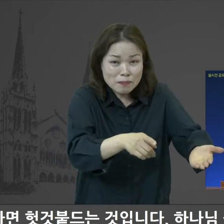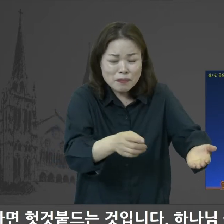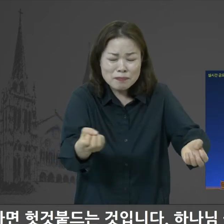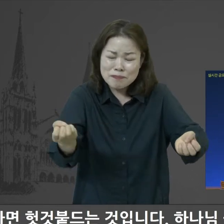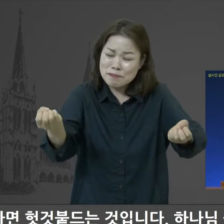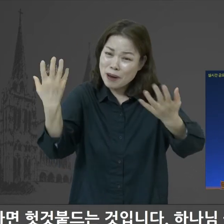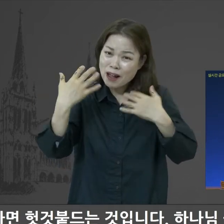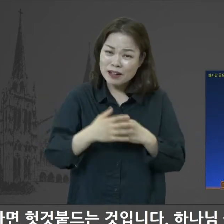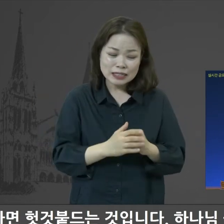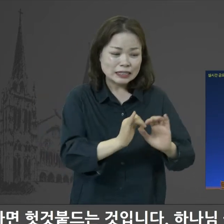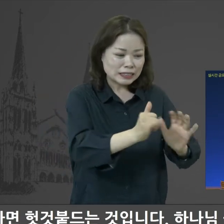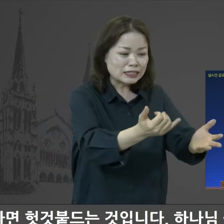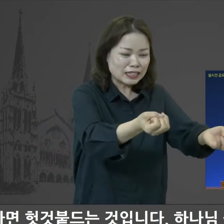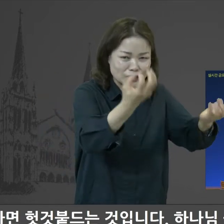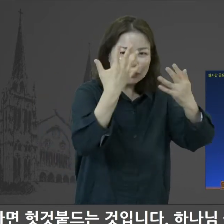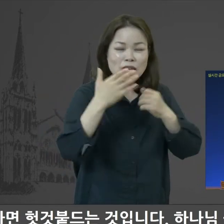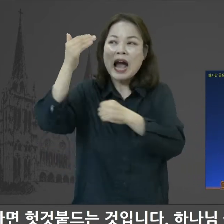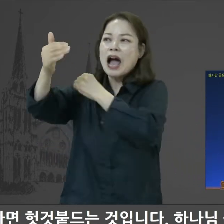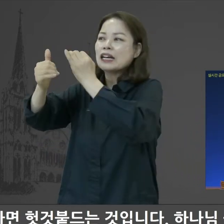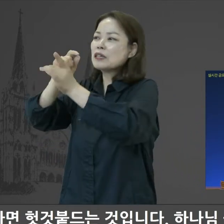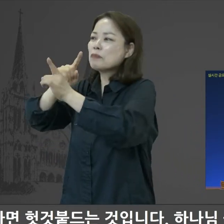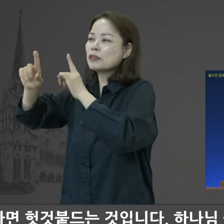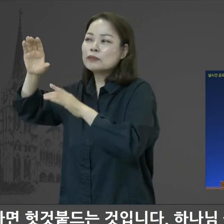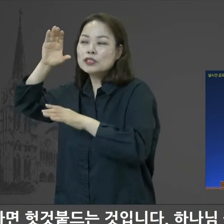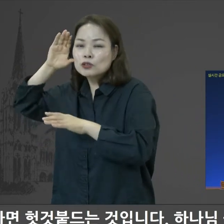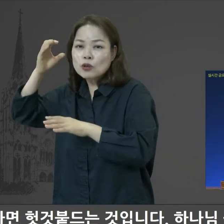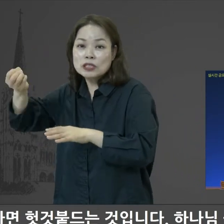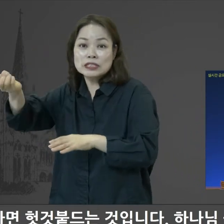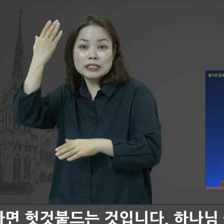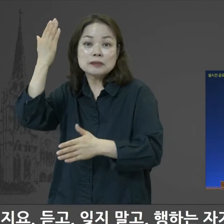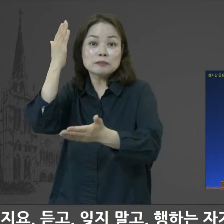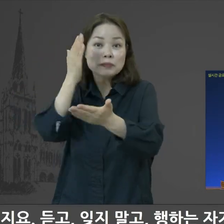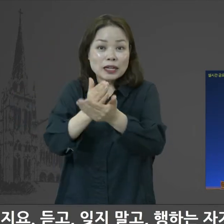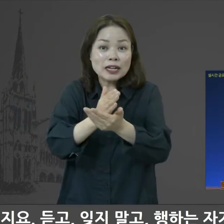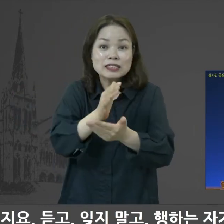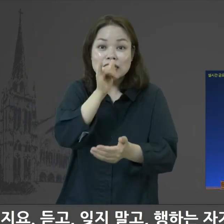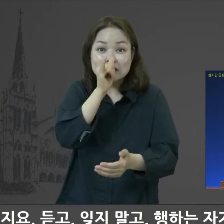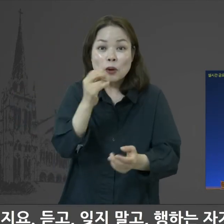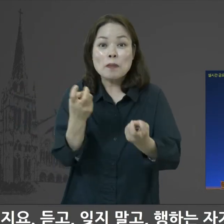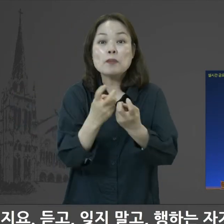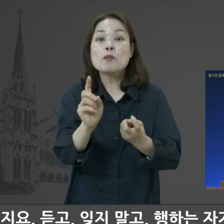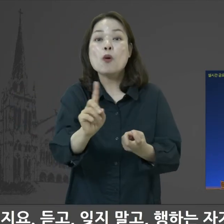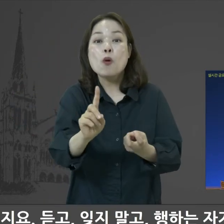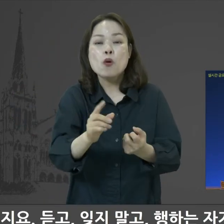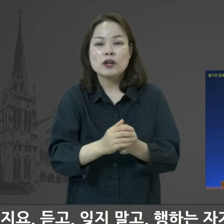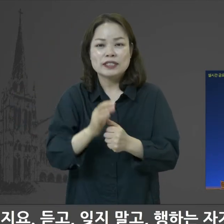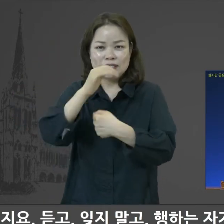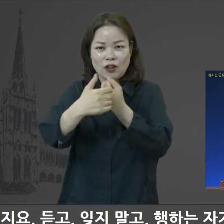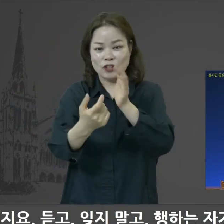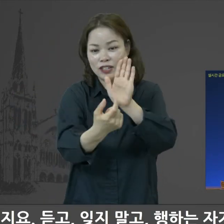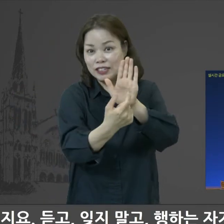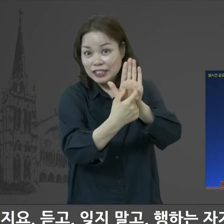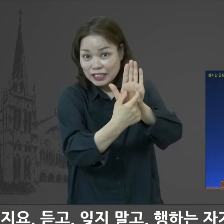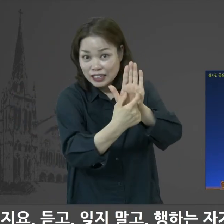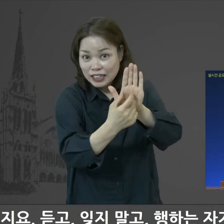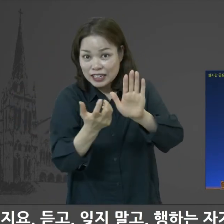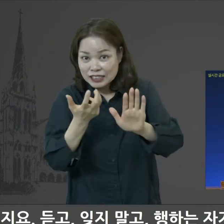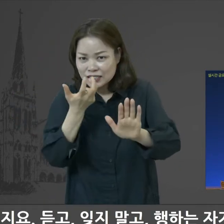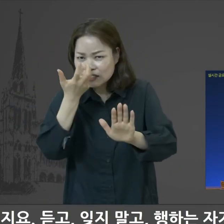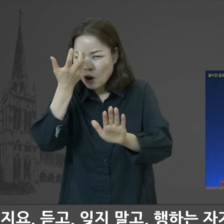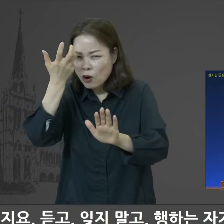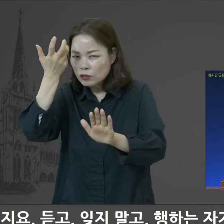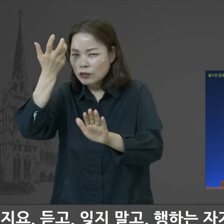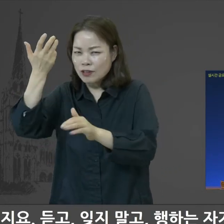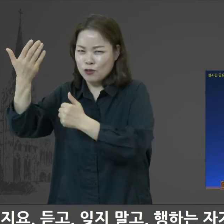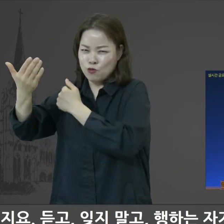이거 세상 거는 까먹어도요, 하나님 말씀 안 까먹는 방법이 있습니다. 어디 있냐고요? 성경에 쓰여 있습니다. 성령의 도우심을